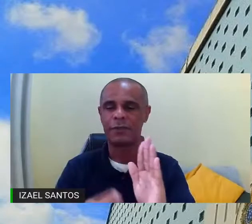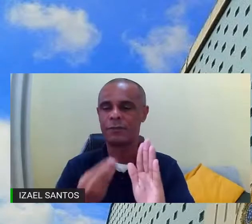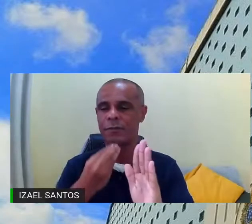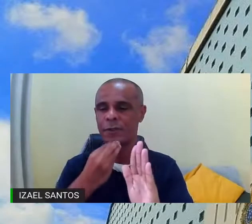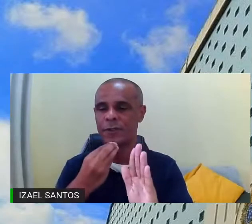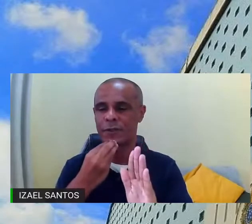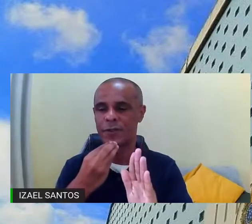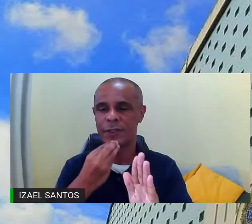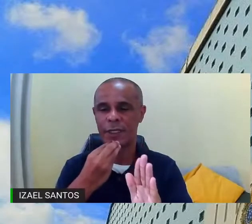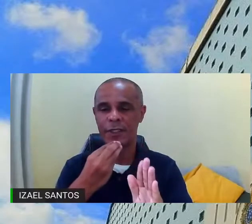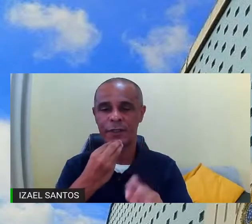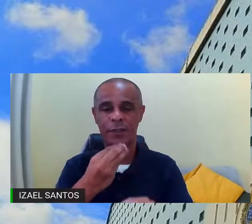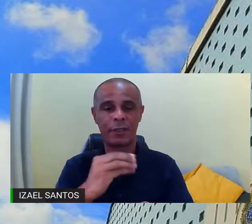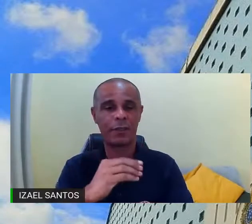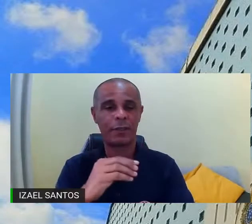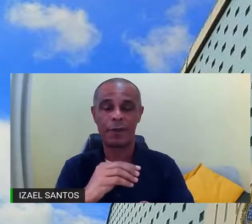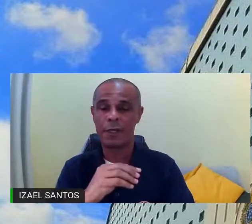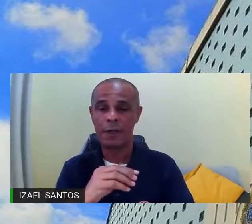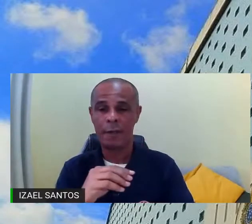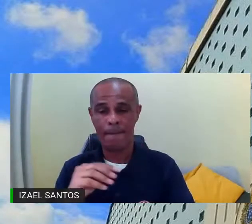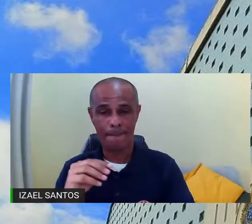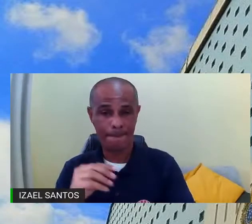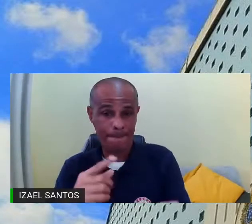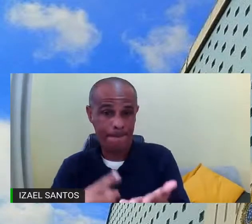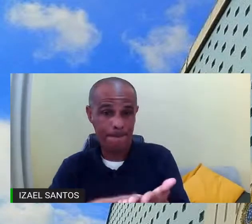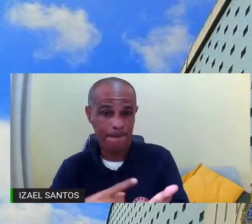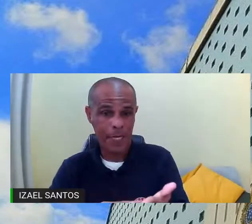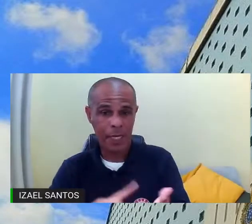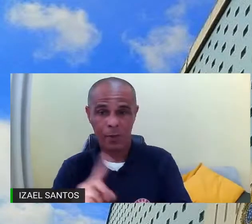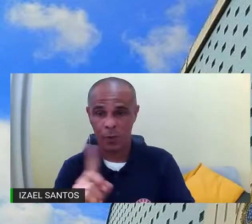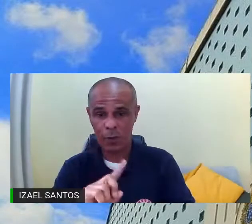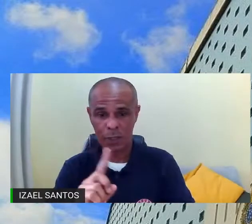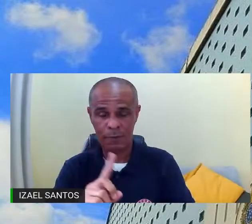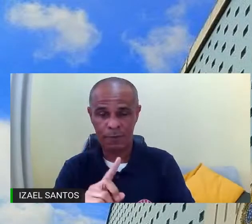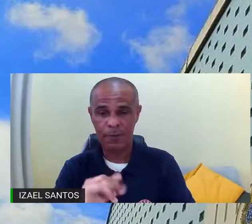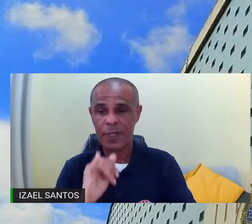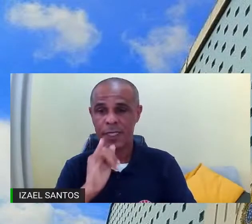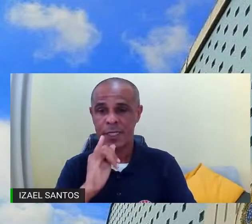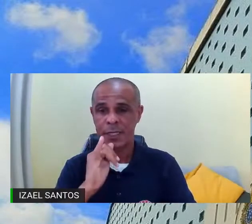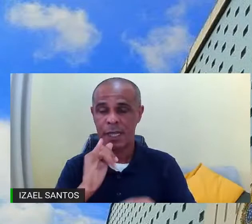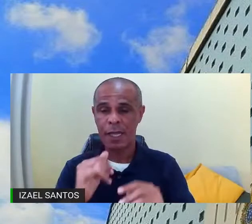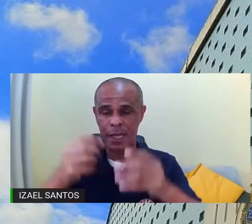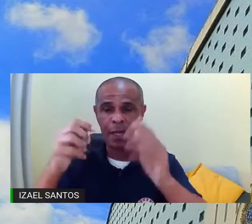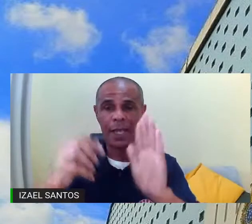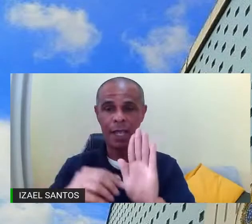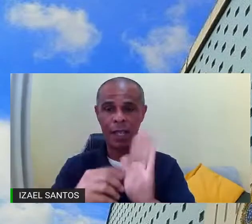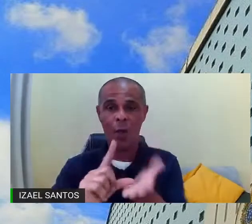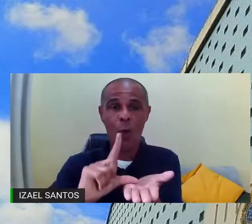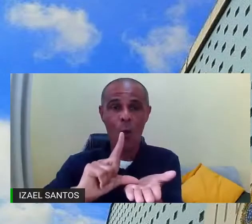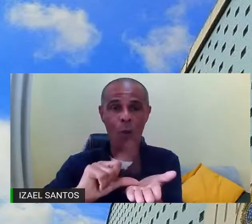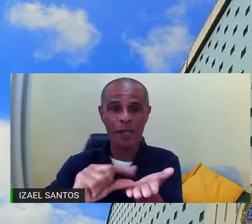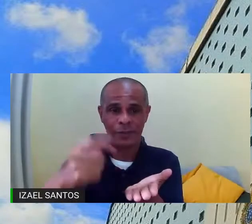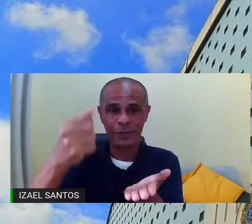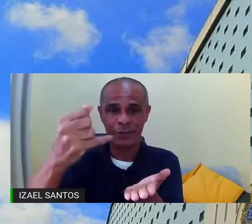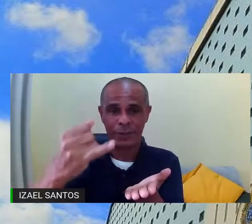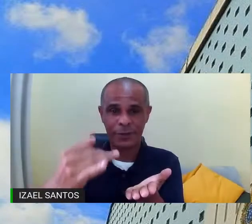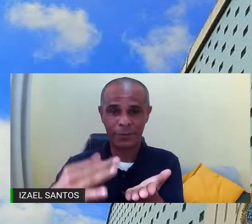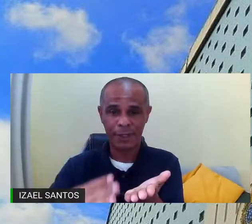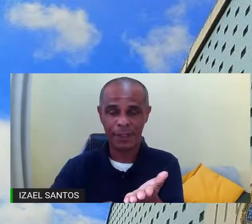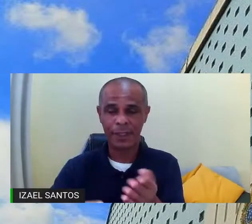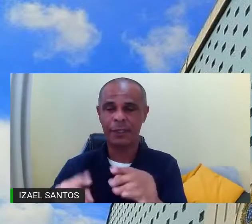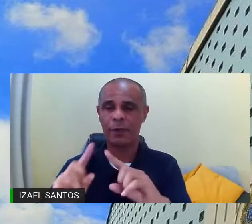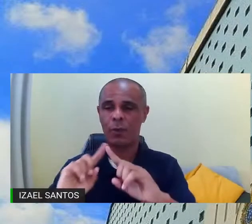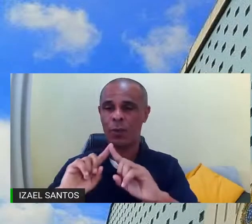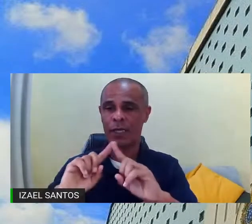não-brancos. A fala aqui é uma crítica a essas restrições morais e ideológicas que ele